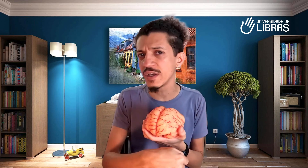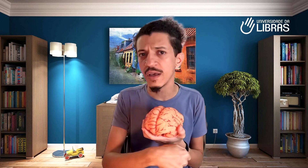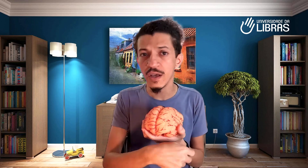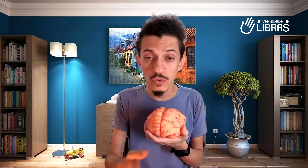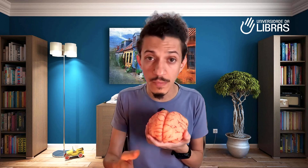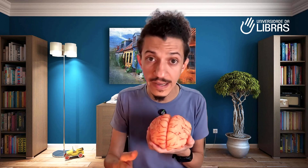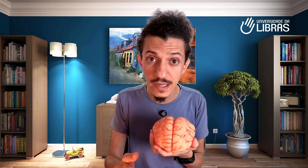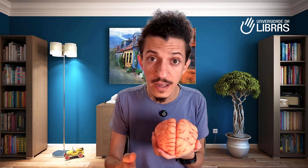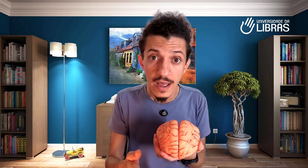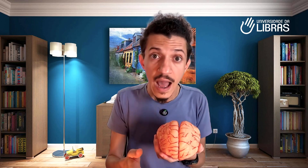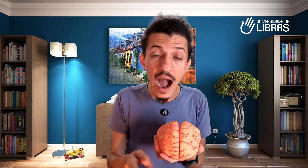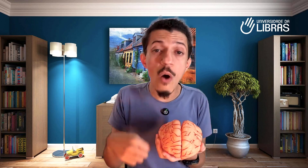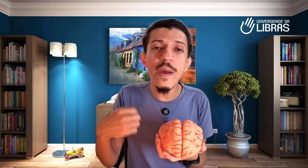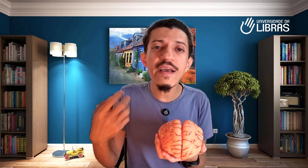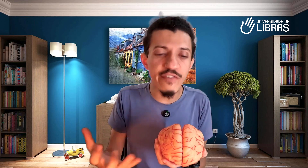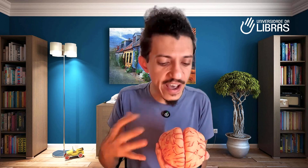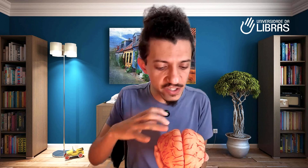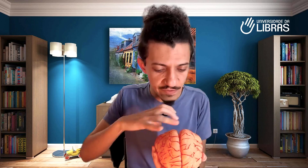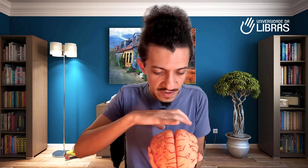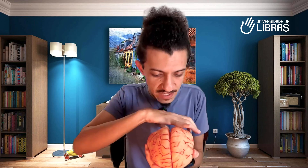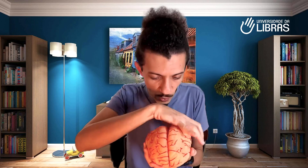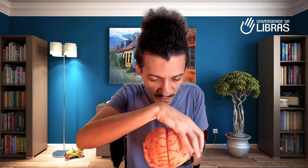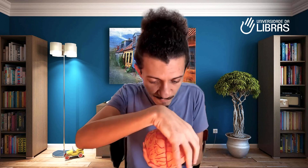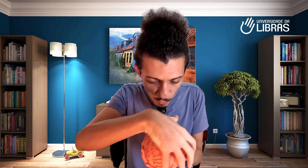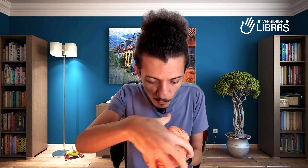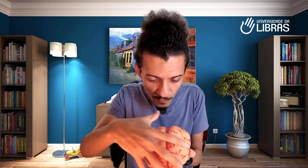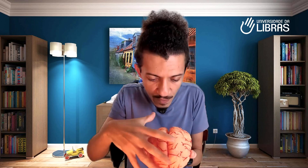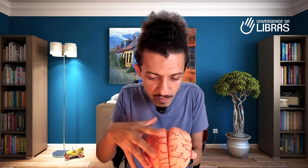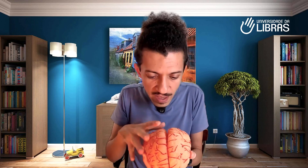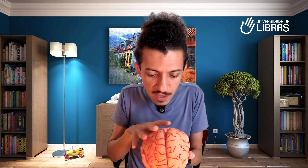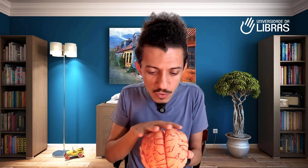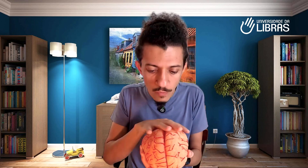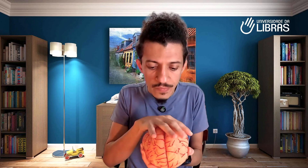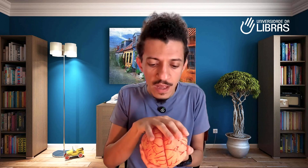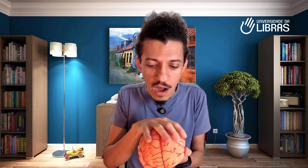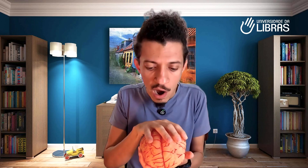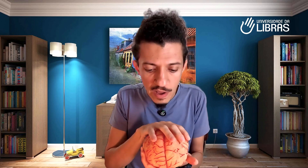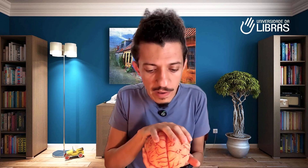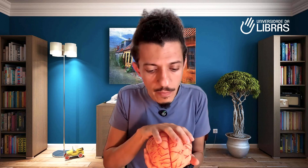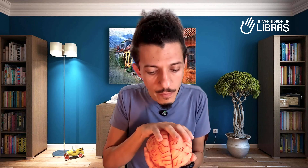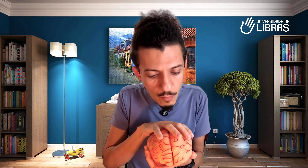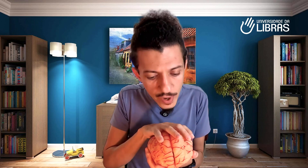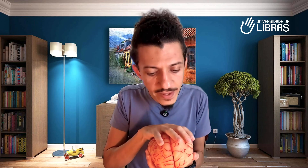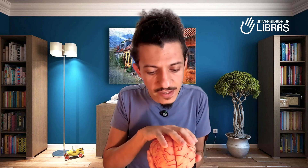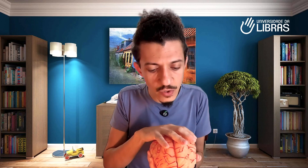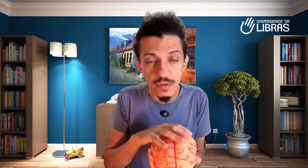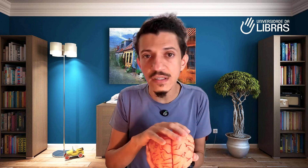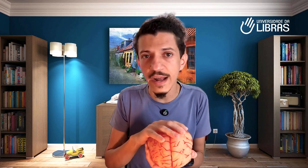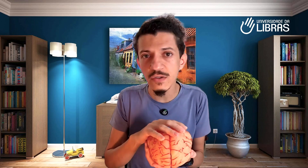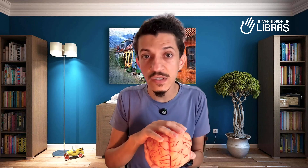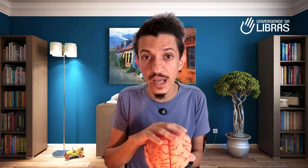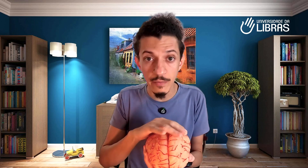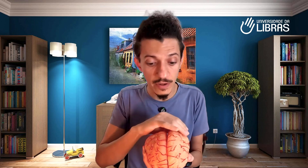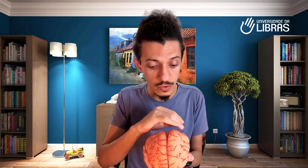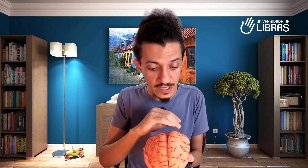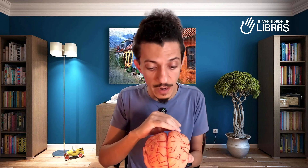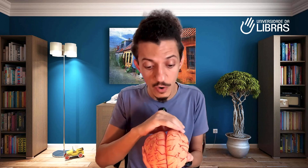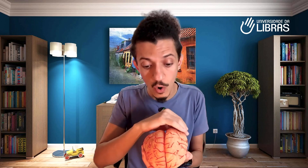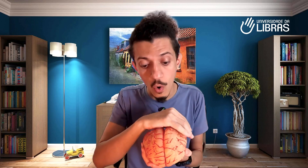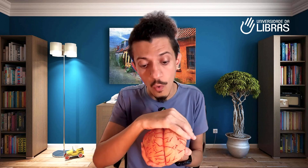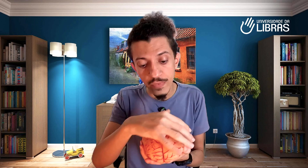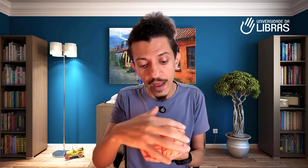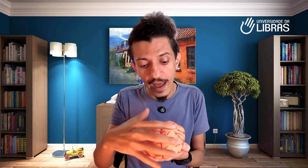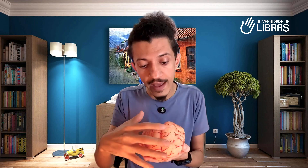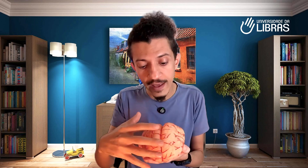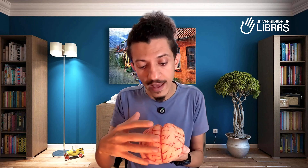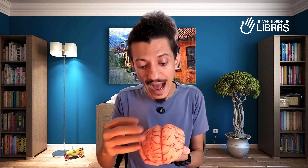linguagem e tudo mais, ao invés de fazer um envolvimento em muitas outras áreas do cérebro